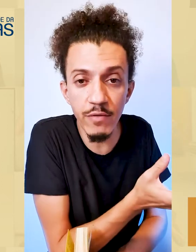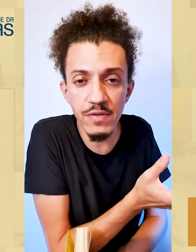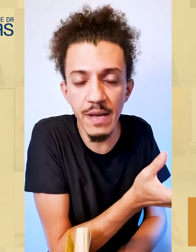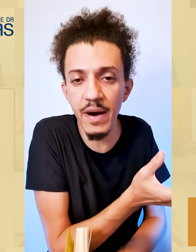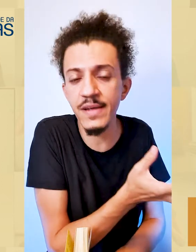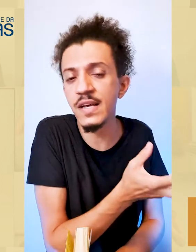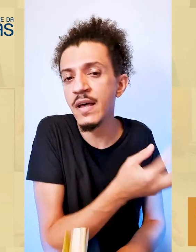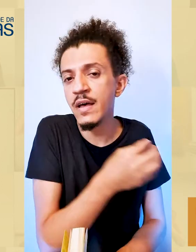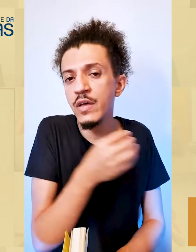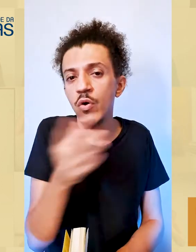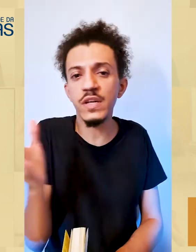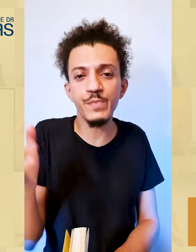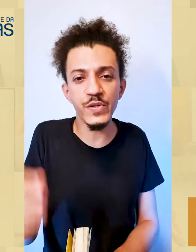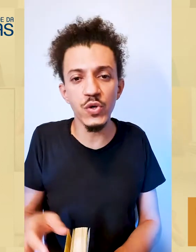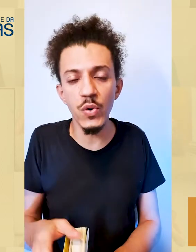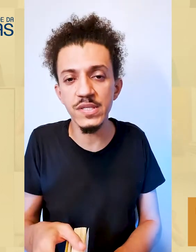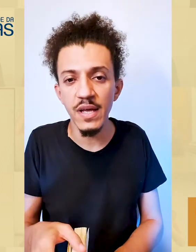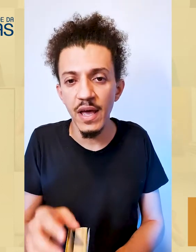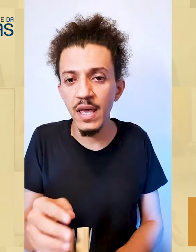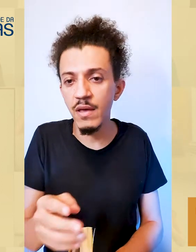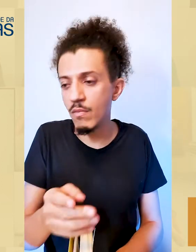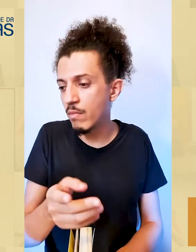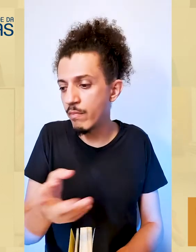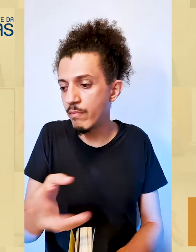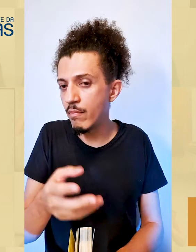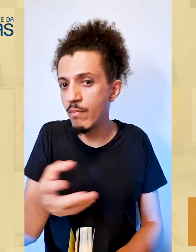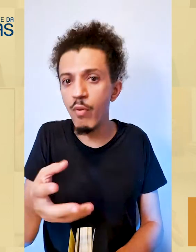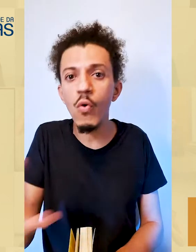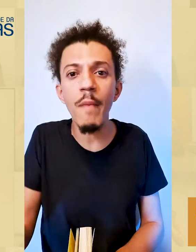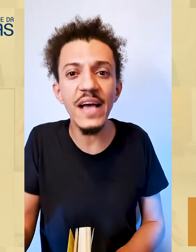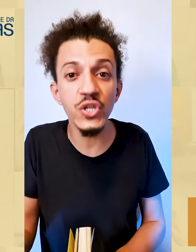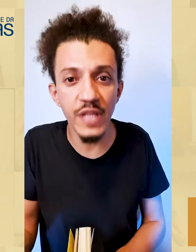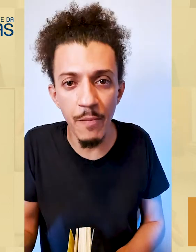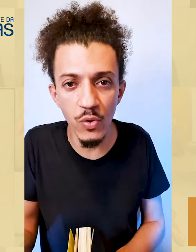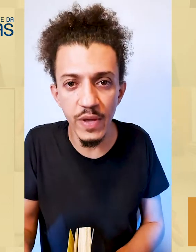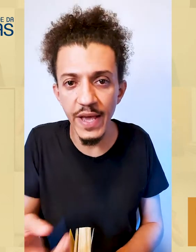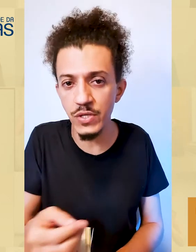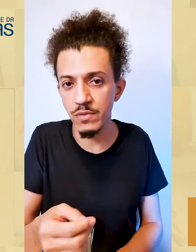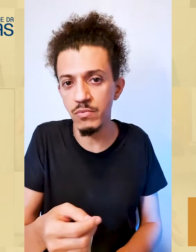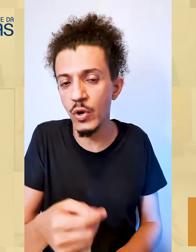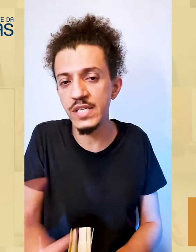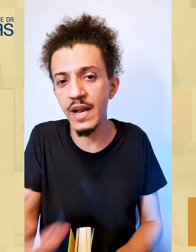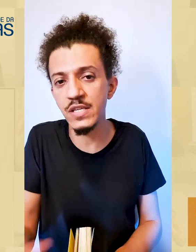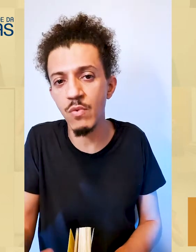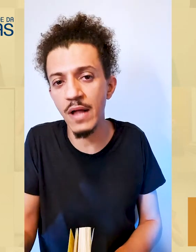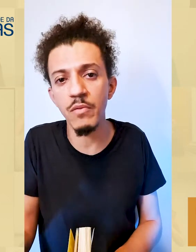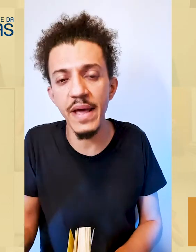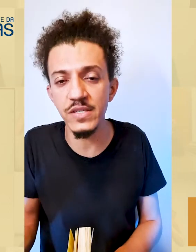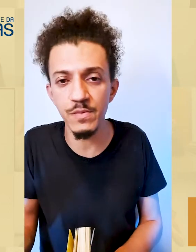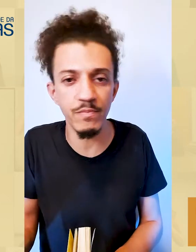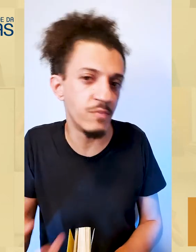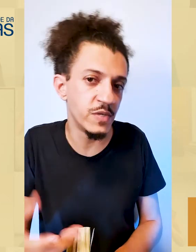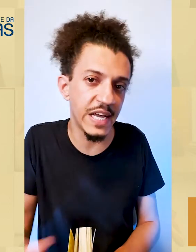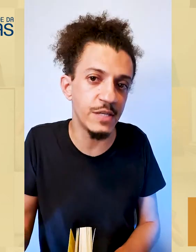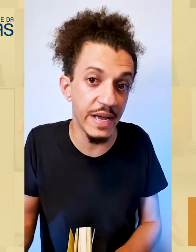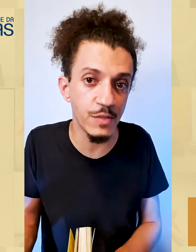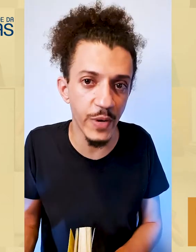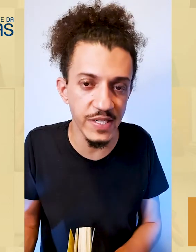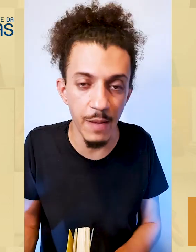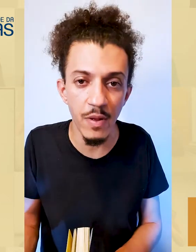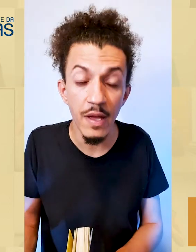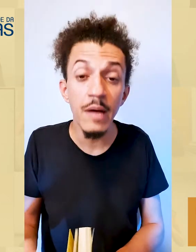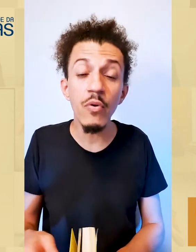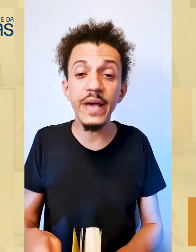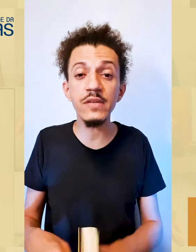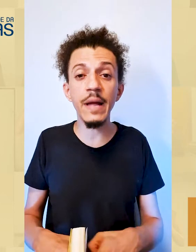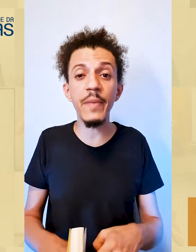em 8 semanas e outras pessoas em um pouco mais de tempo do que isso? 2, 3, 4 meses, 6 meses, por